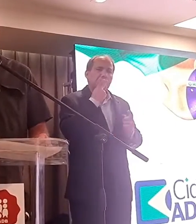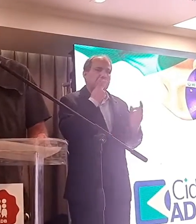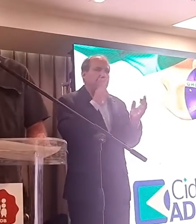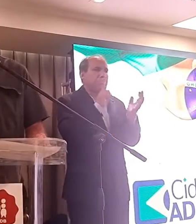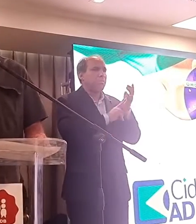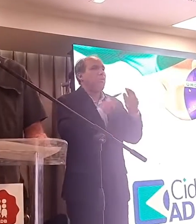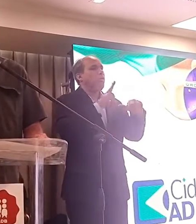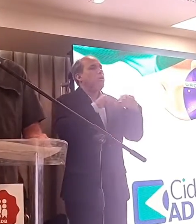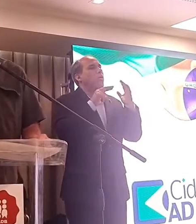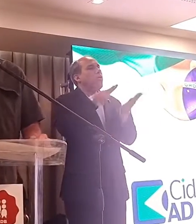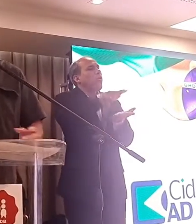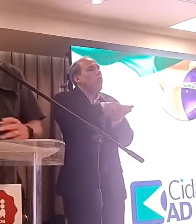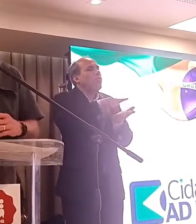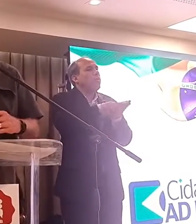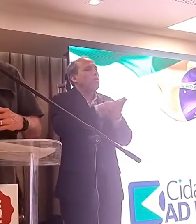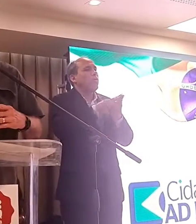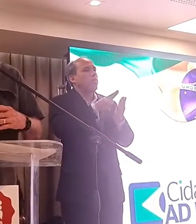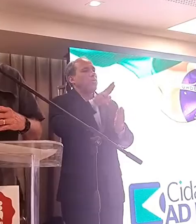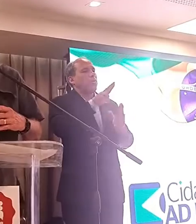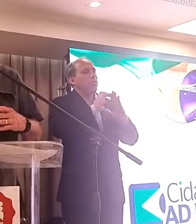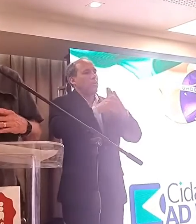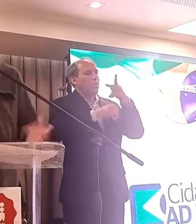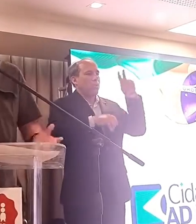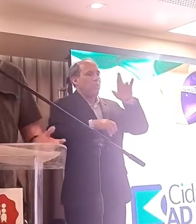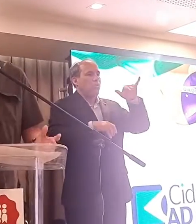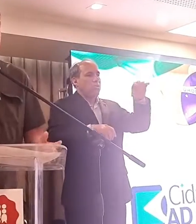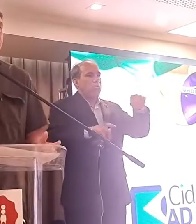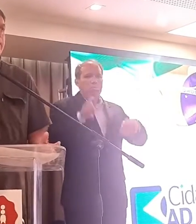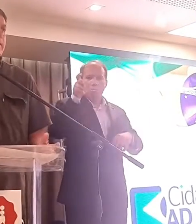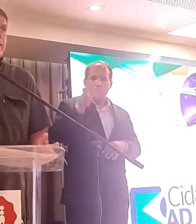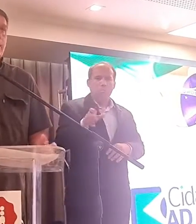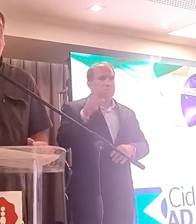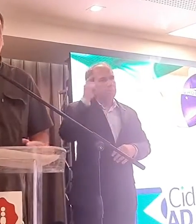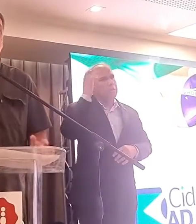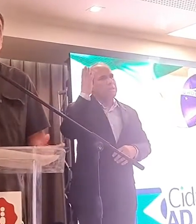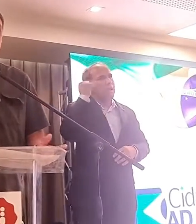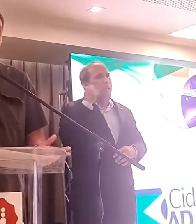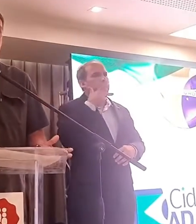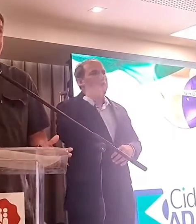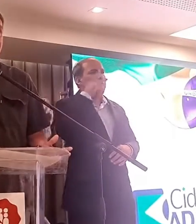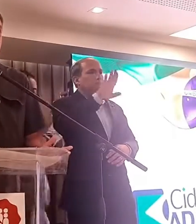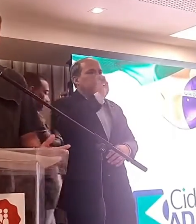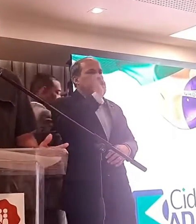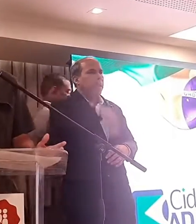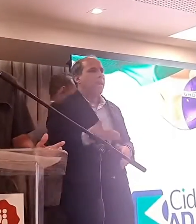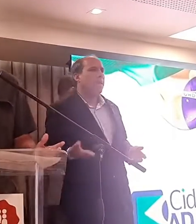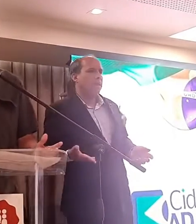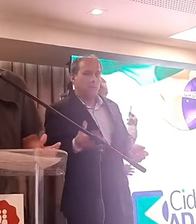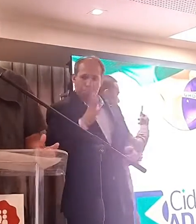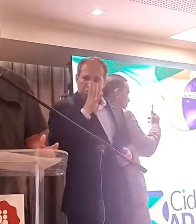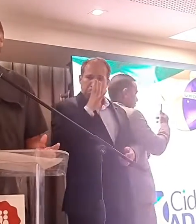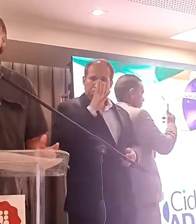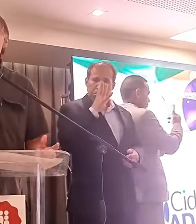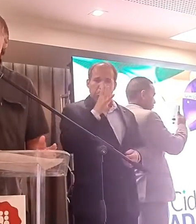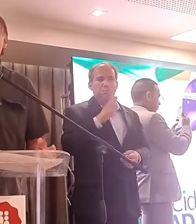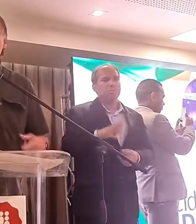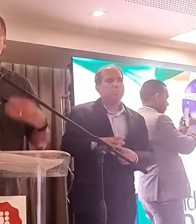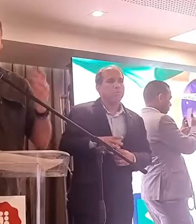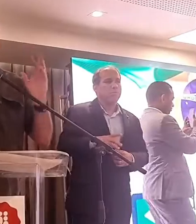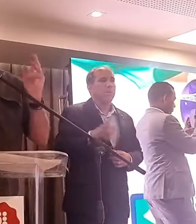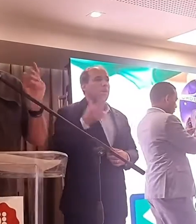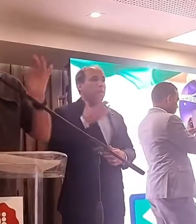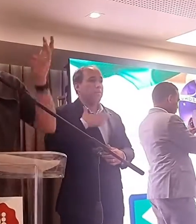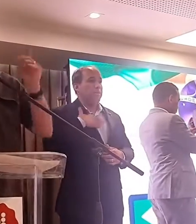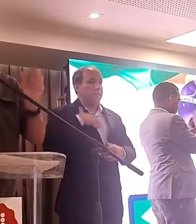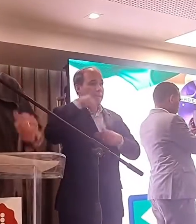da convenção do Partido do Rio, um lado que eu não conhecia dela. Ela fala muito bem. Comigo, ela